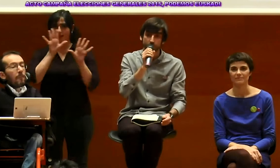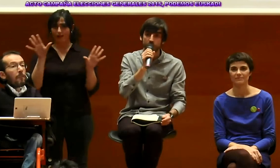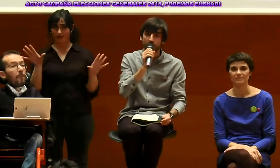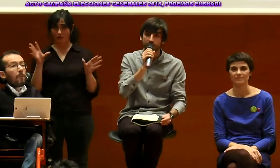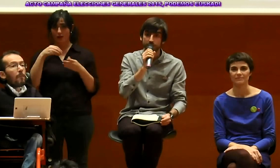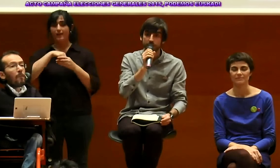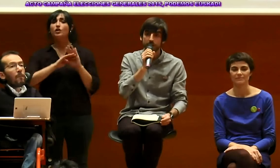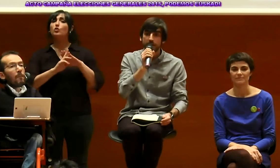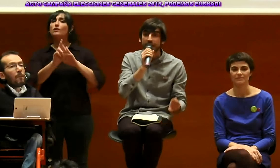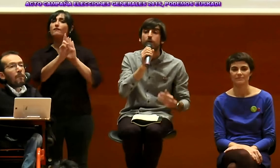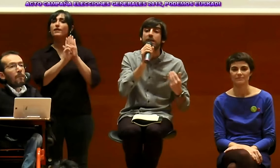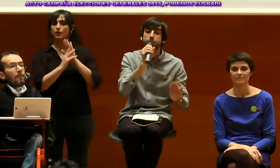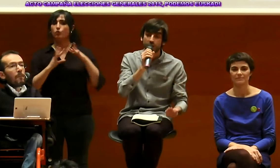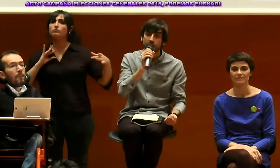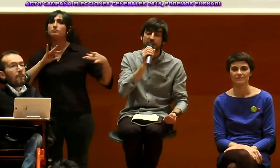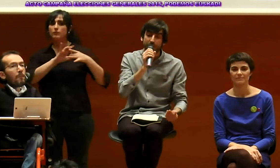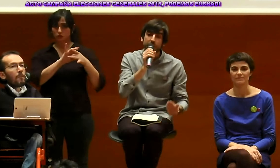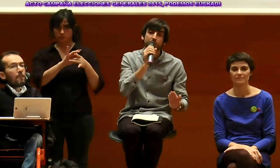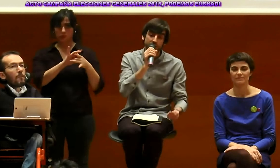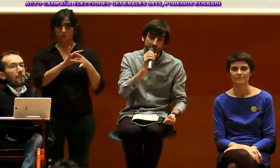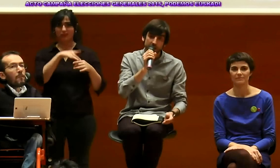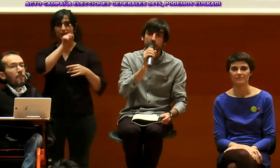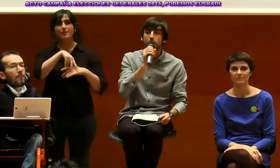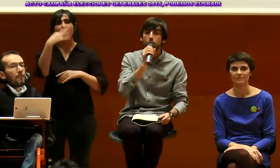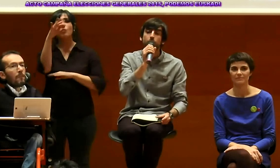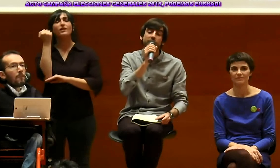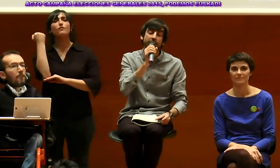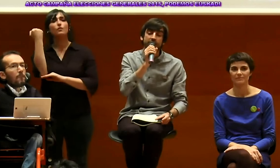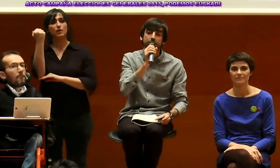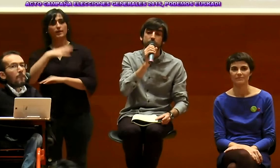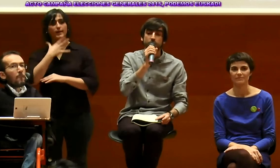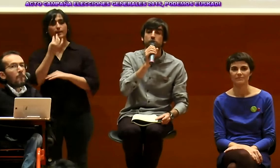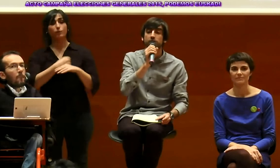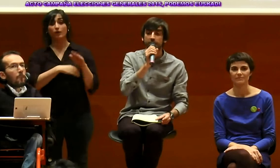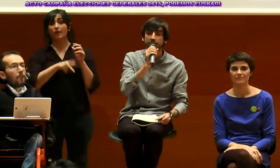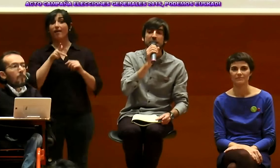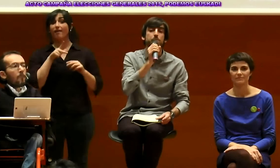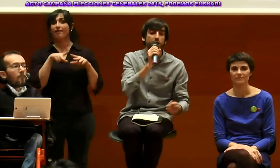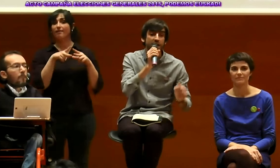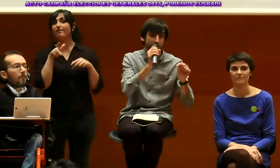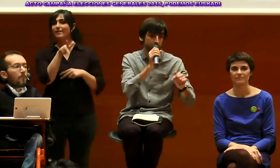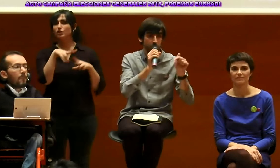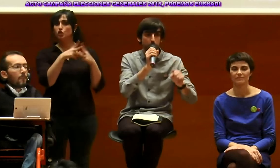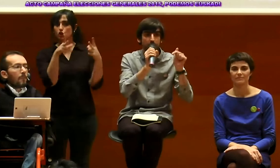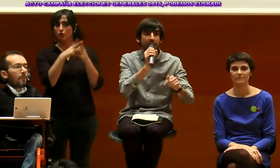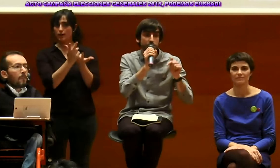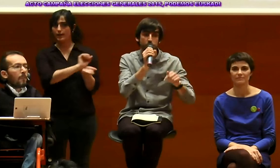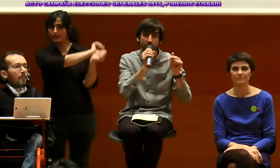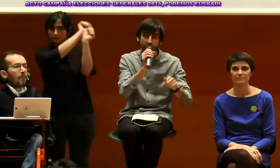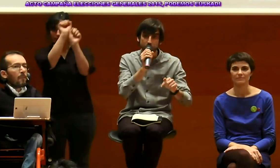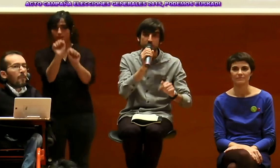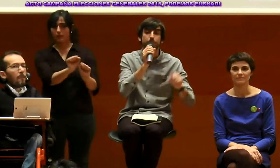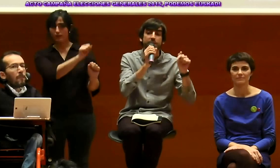referéndum vinculante, y la única fuerza capaz de ofrecer un blindaje de los derechos sociales y poner para